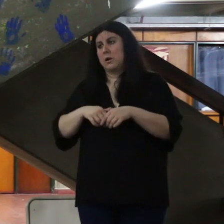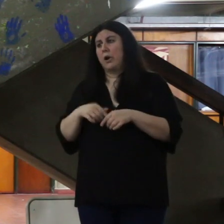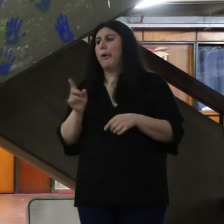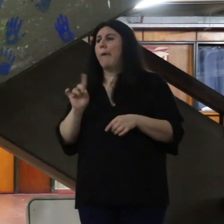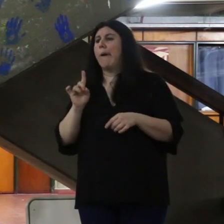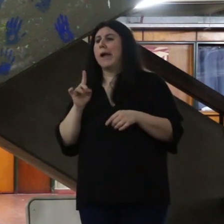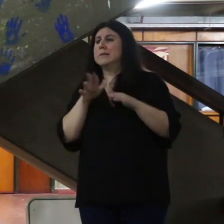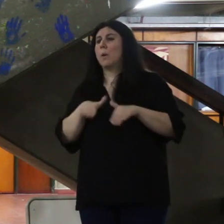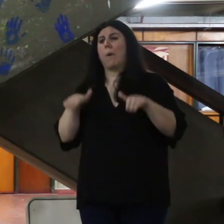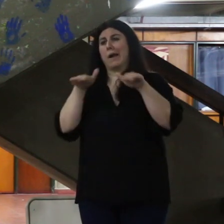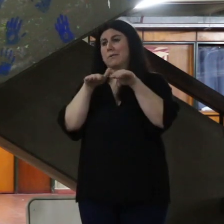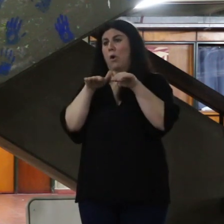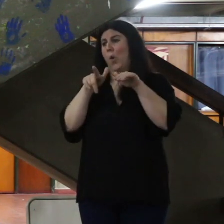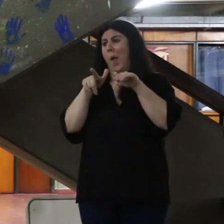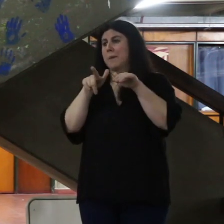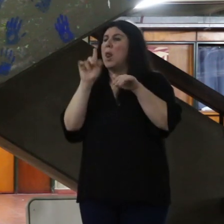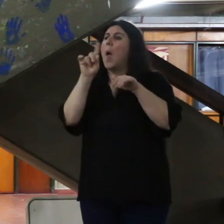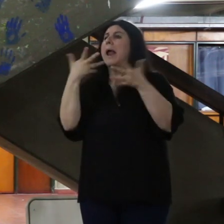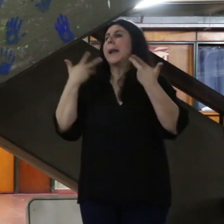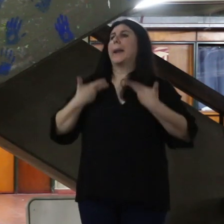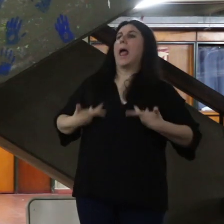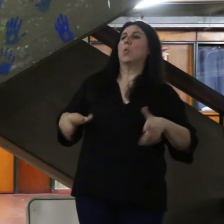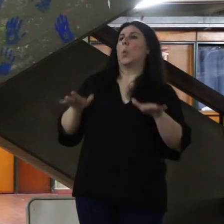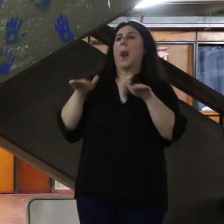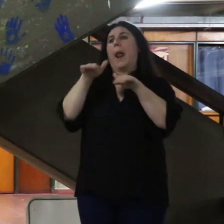es naturalmente injusto.